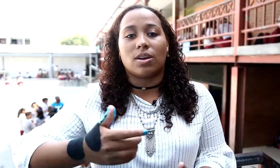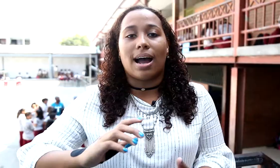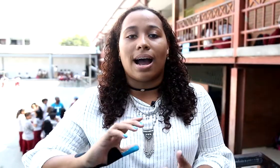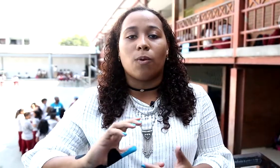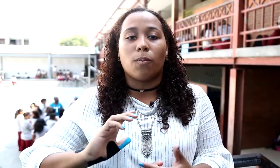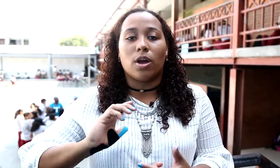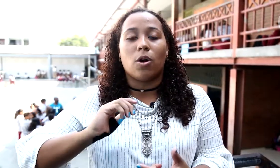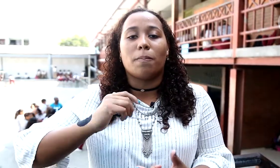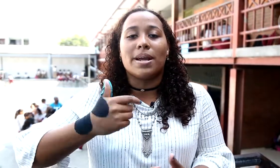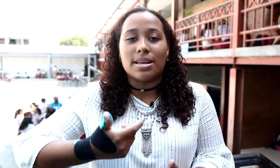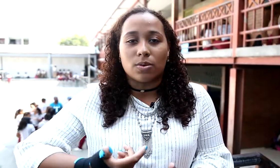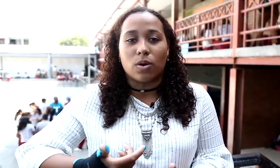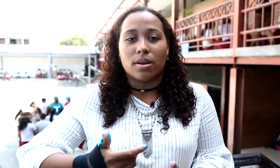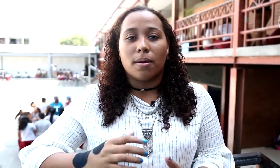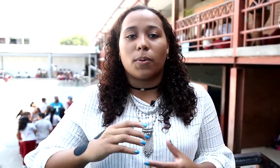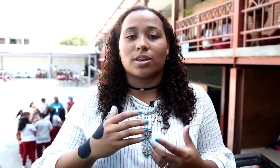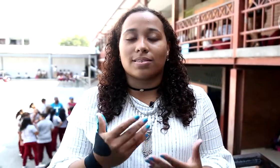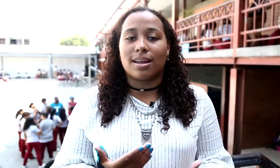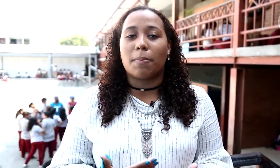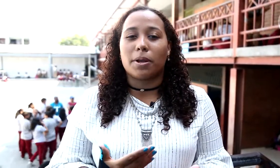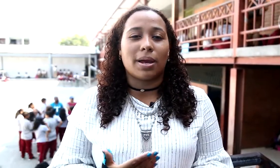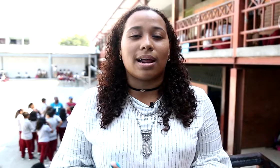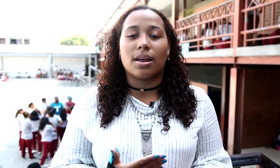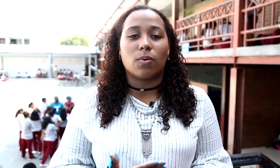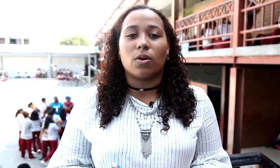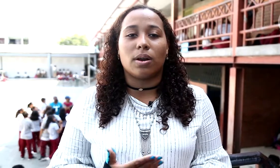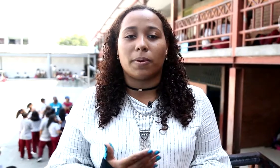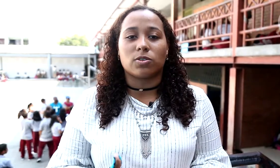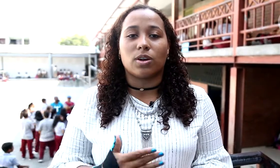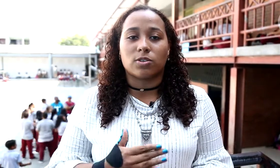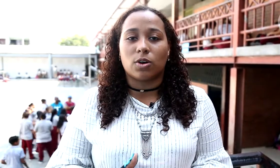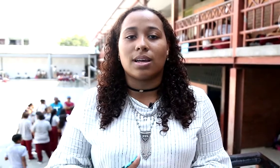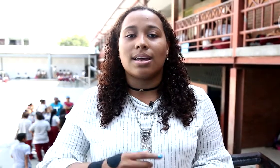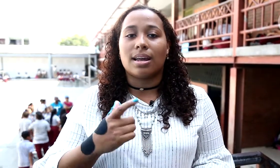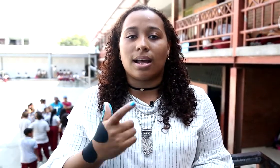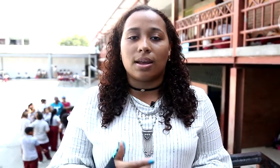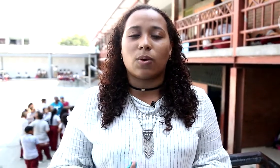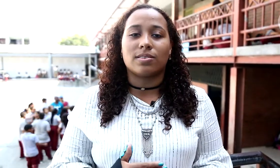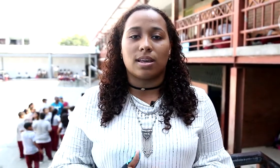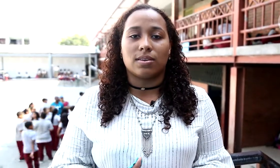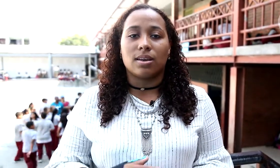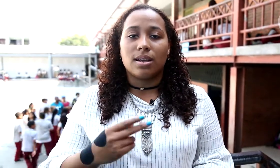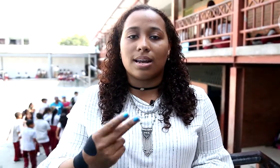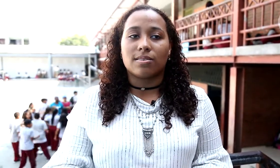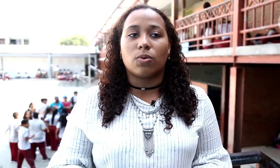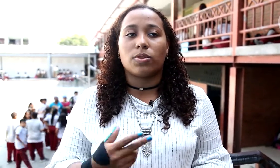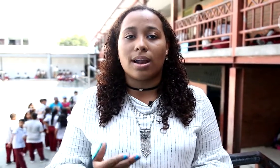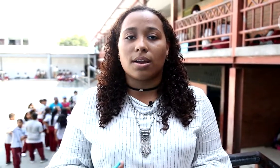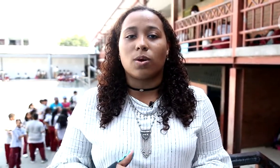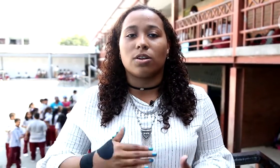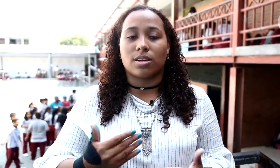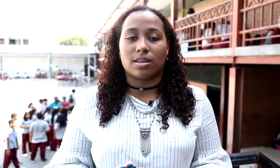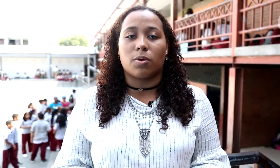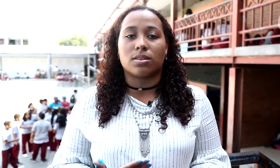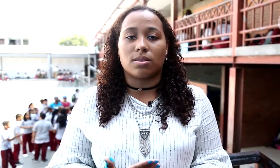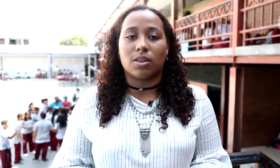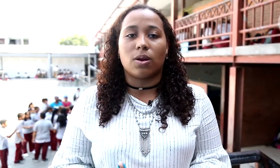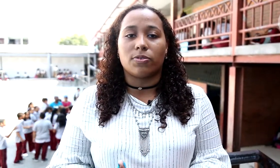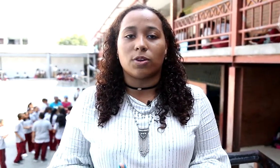a un modelo bilingüe, porque es que la primera lengua de una persona sorda es la lengua de señas y la segunda lengua es lo que estamos intentando en Antonia